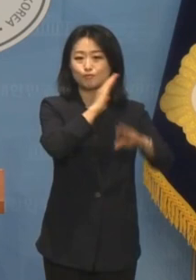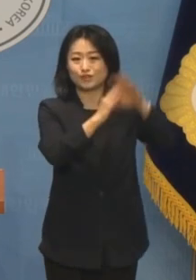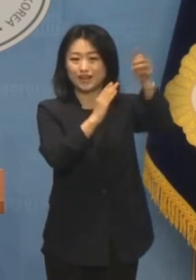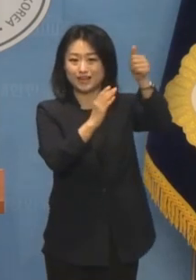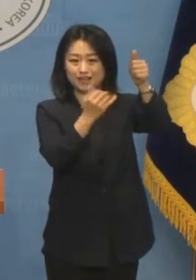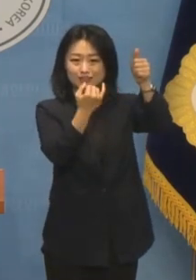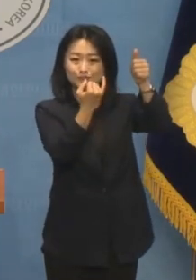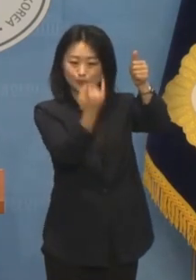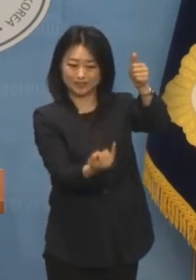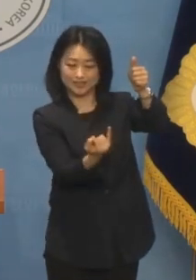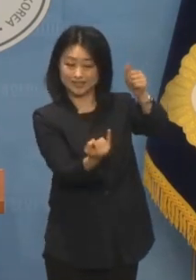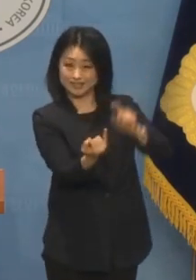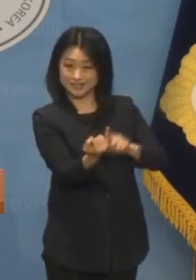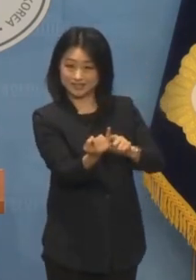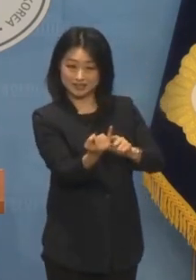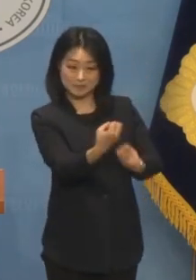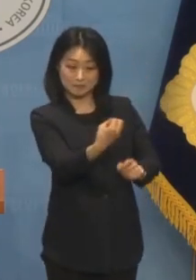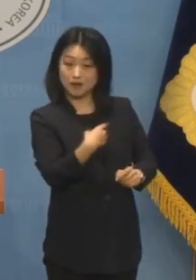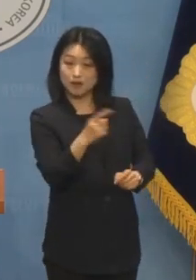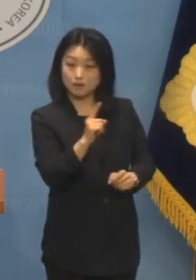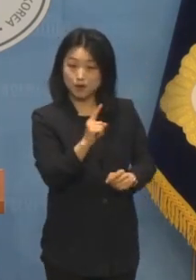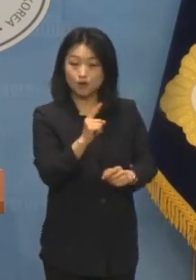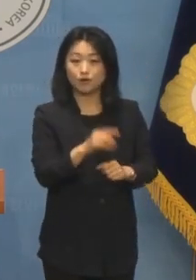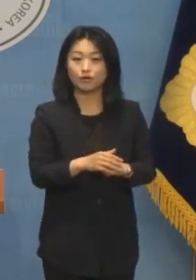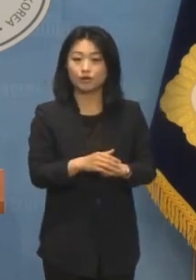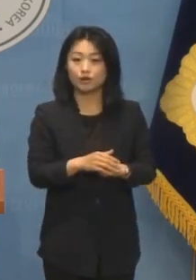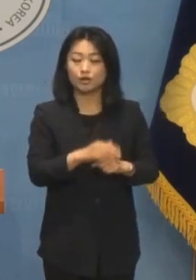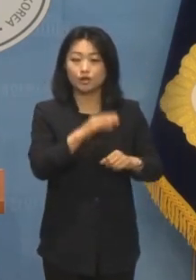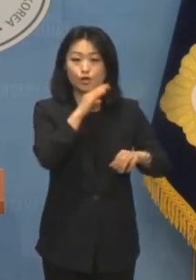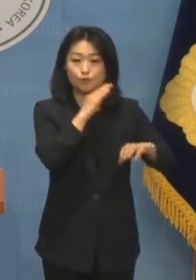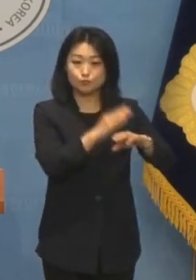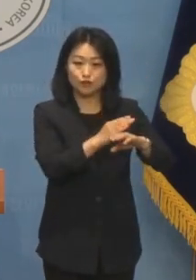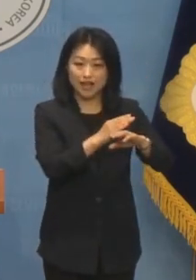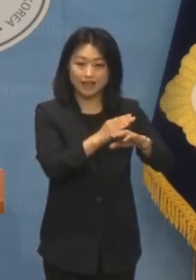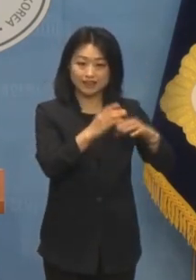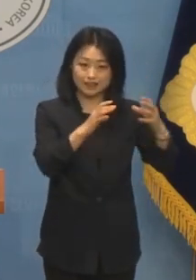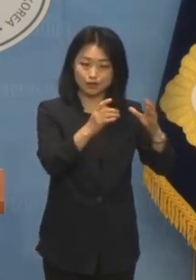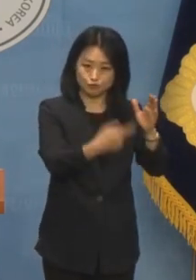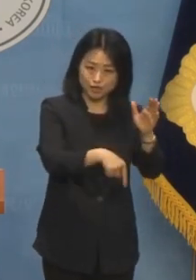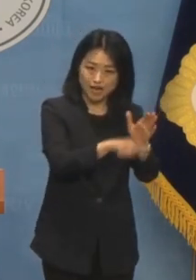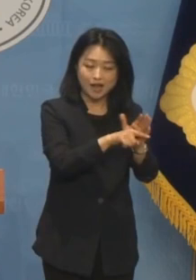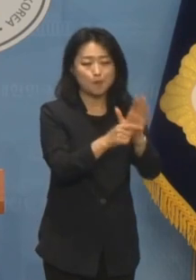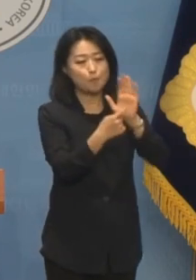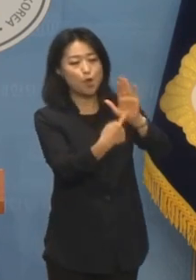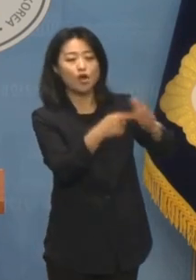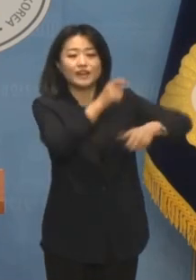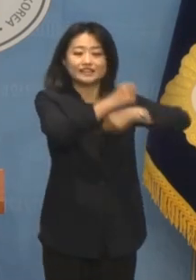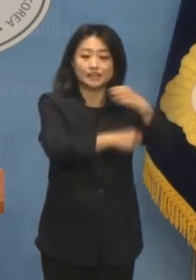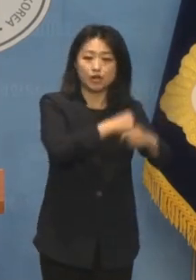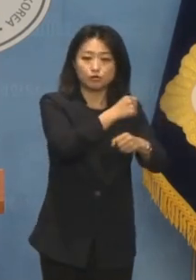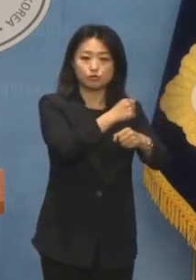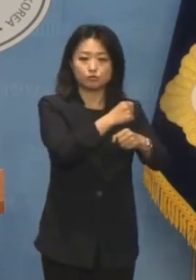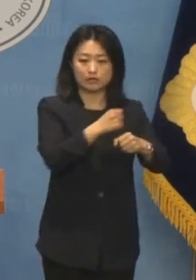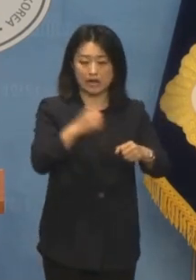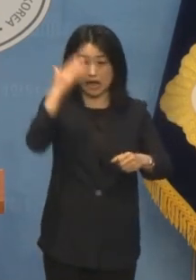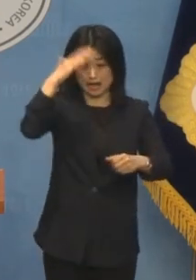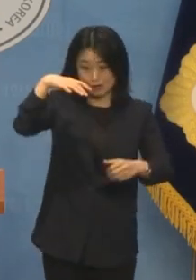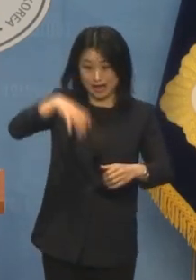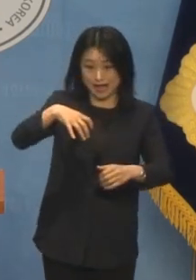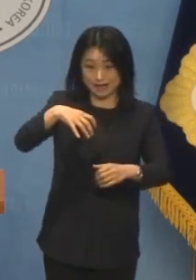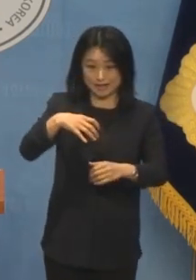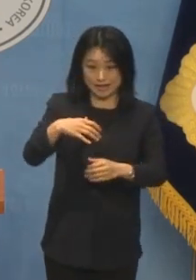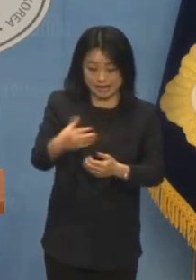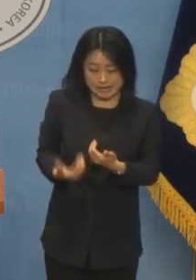따라서 김여정 부부장이 말한 인민표현의 자유는 궤변이며 남남 갈등 조장을 목적으로 철저히